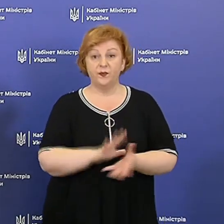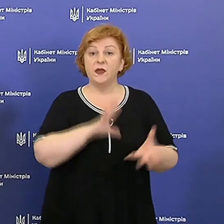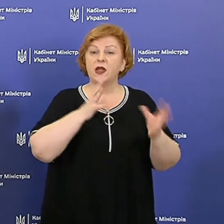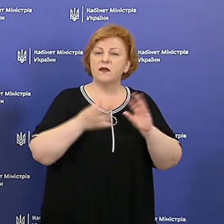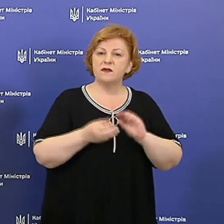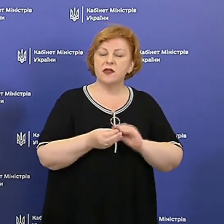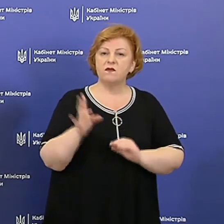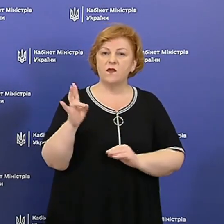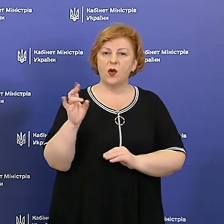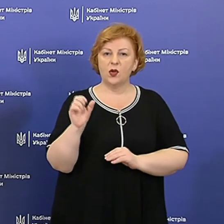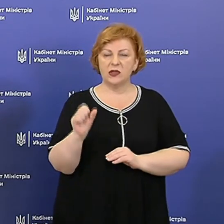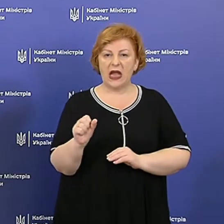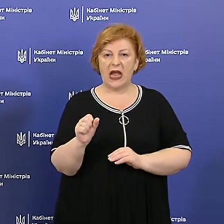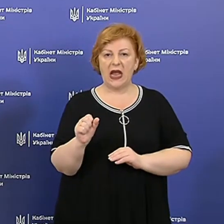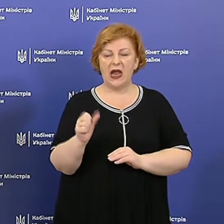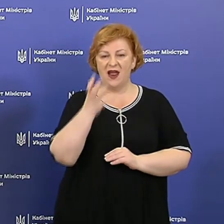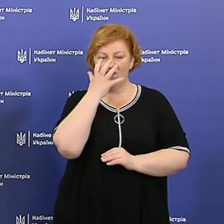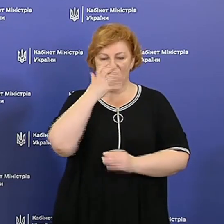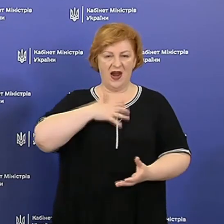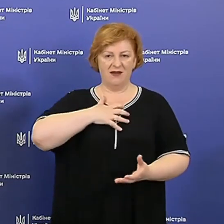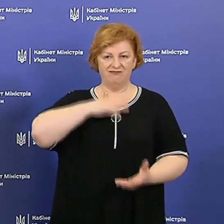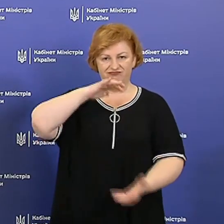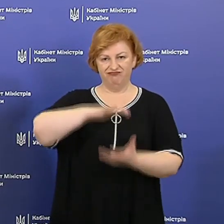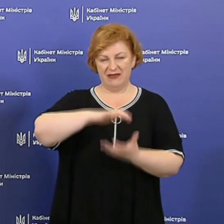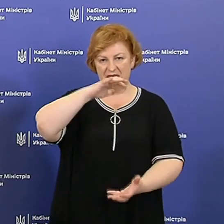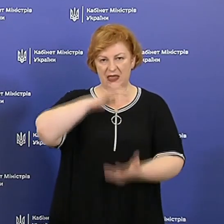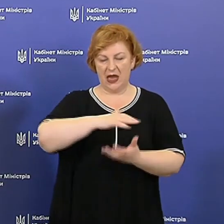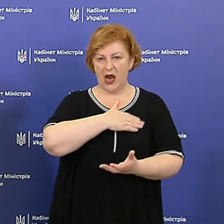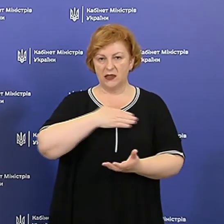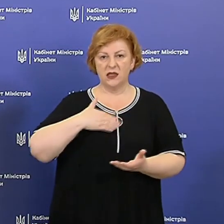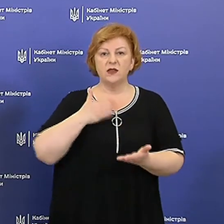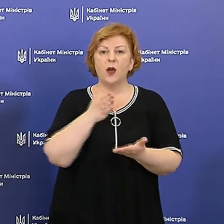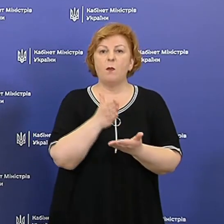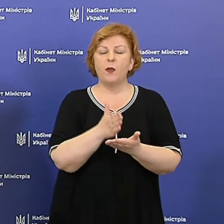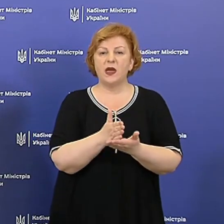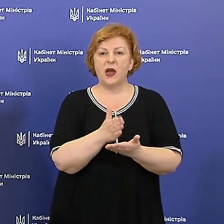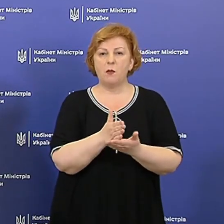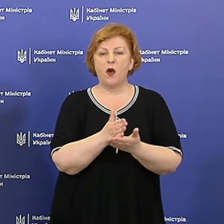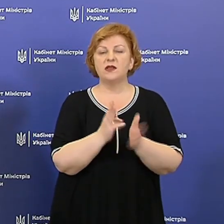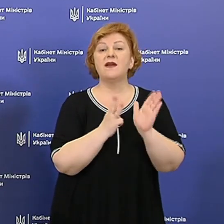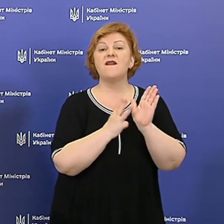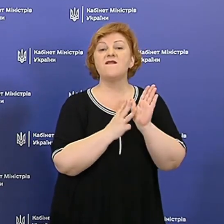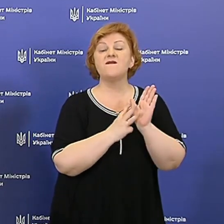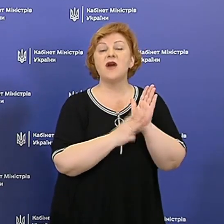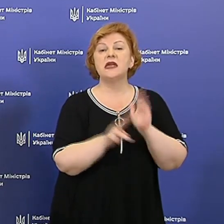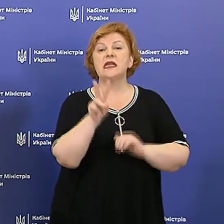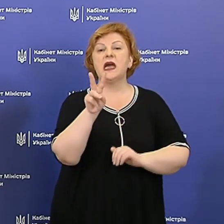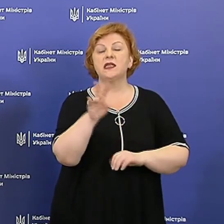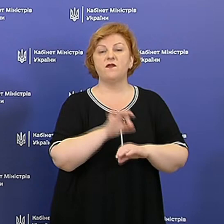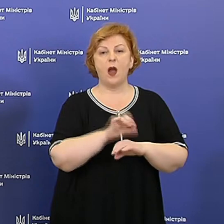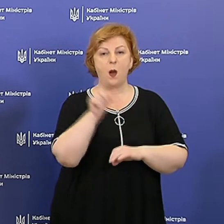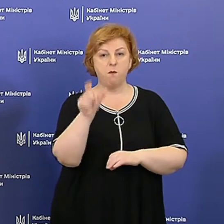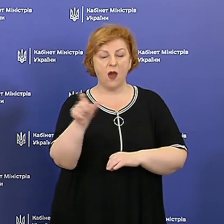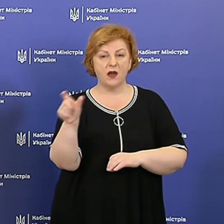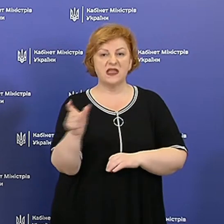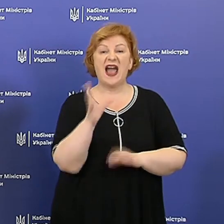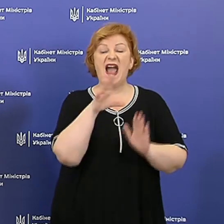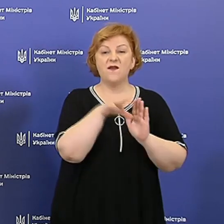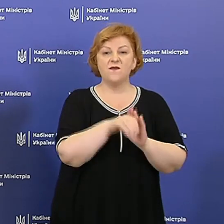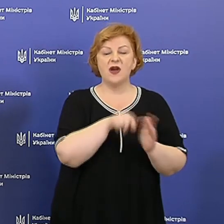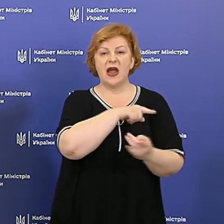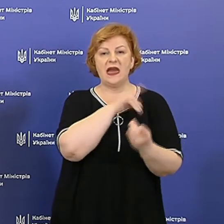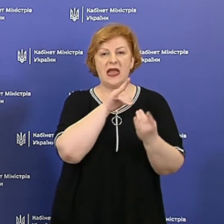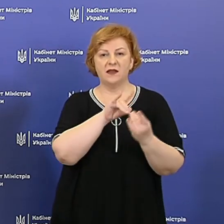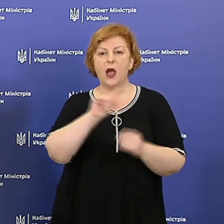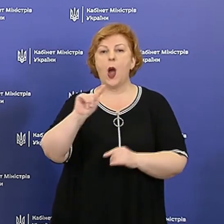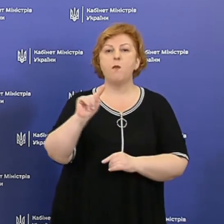Всього на вентиляції штучній вентиляції легень перебувають 82 пацієнти в лікарнях першої